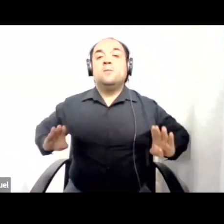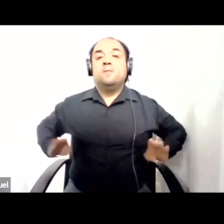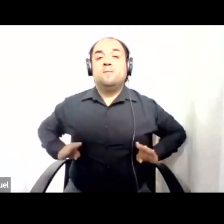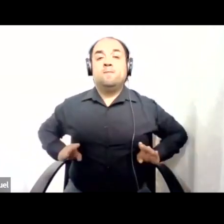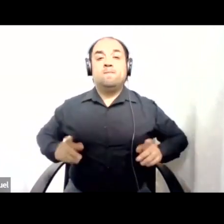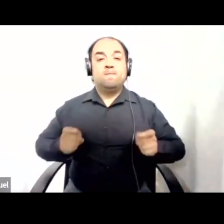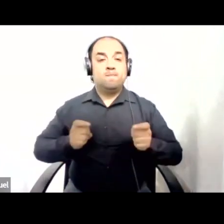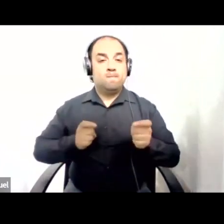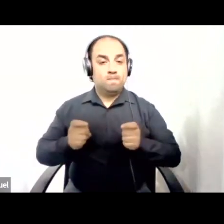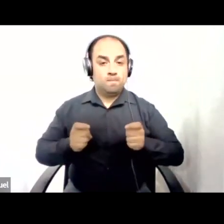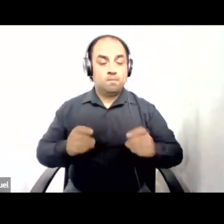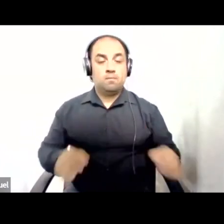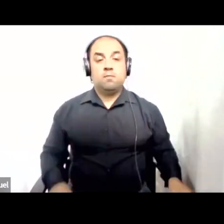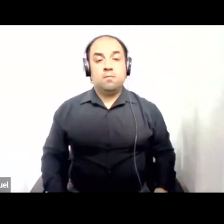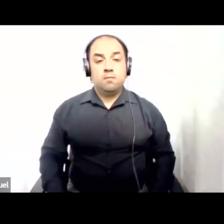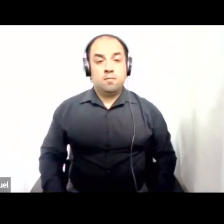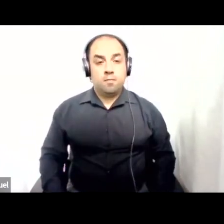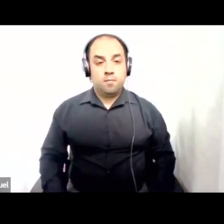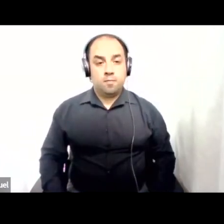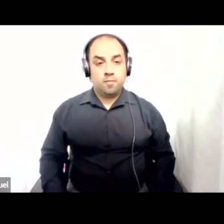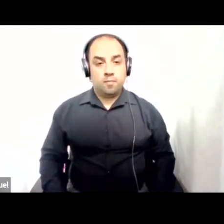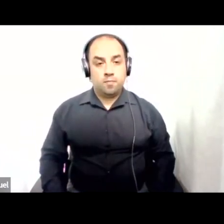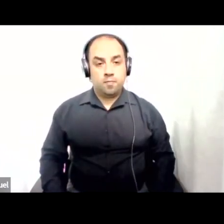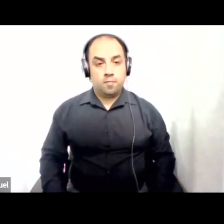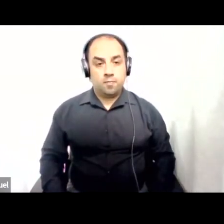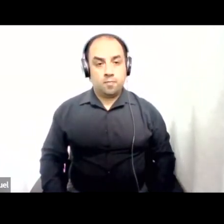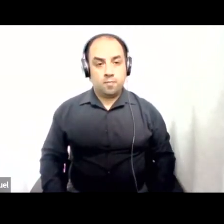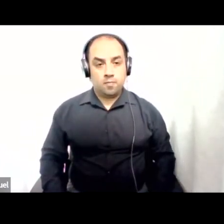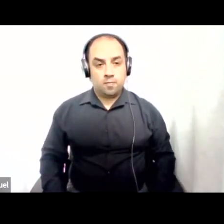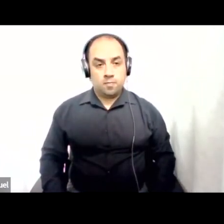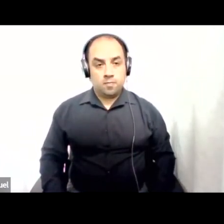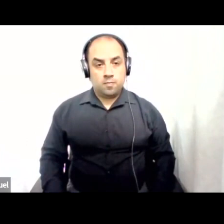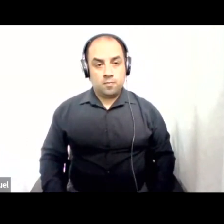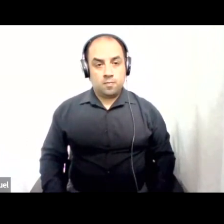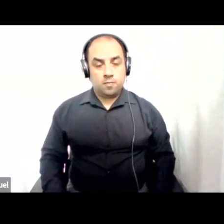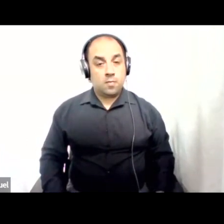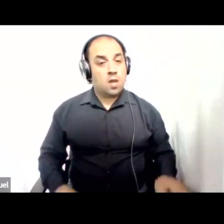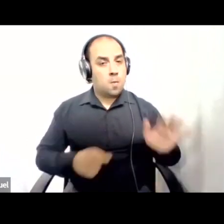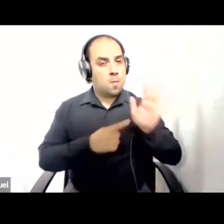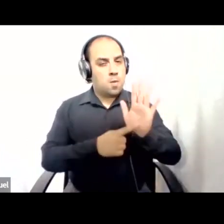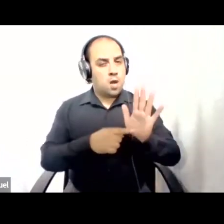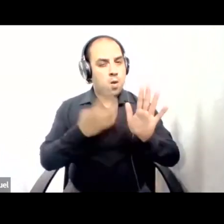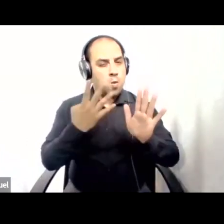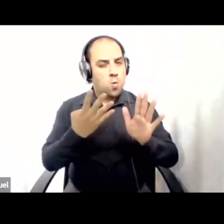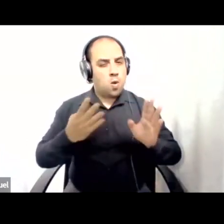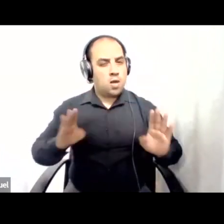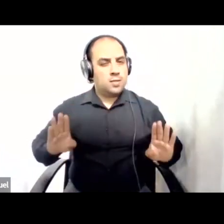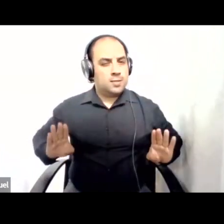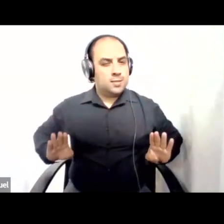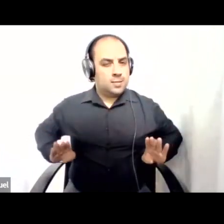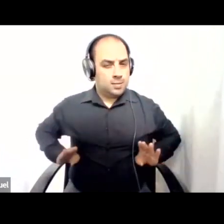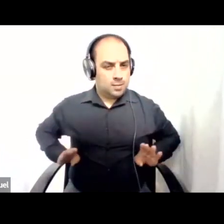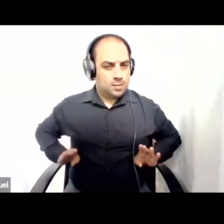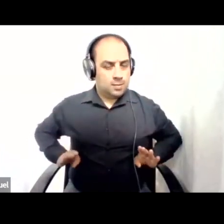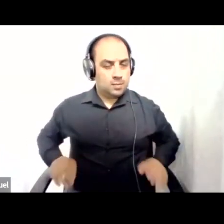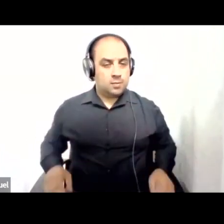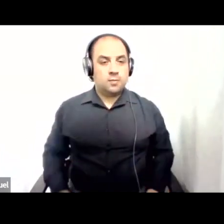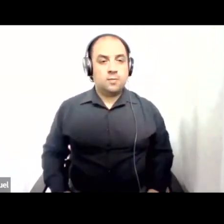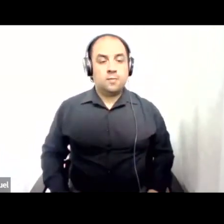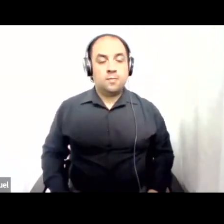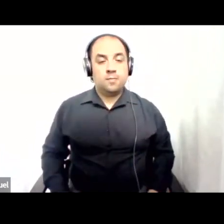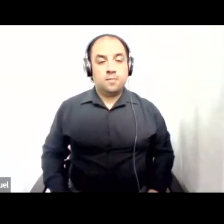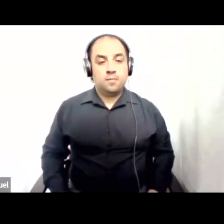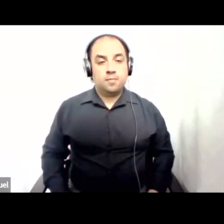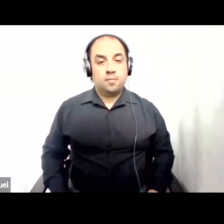me gustaría destacar las siguientes cuatro como características que nos exigen, ¿no?